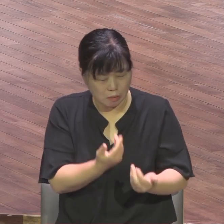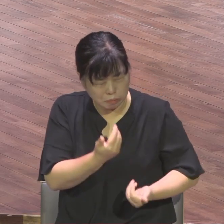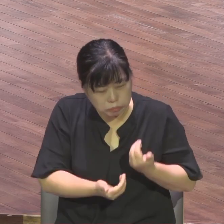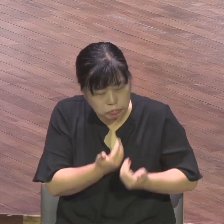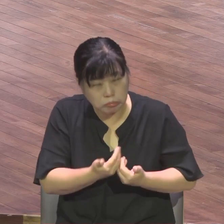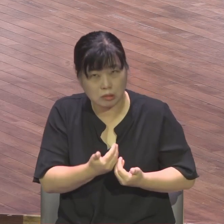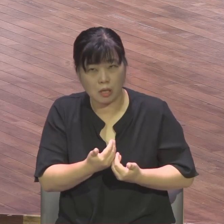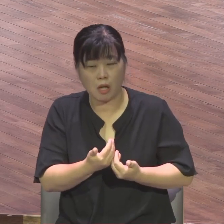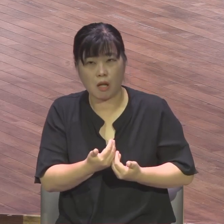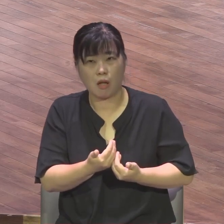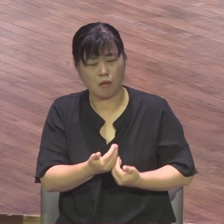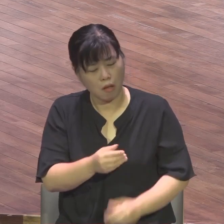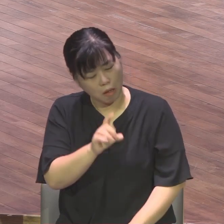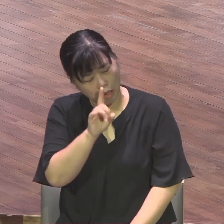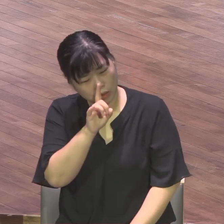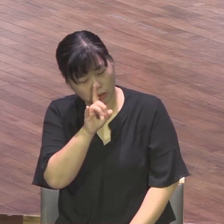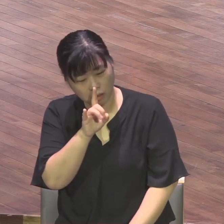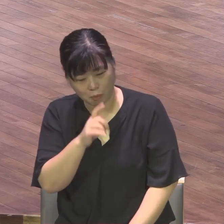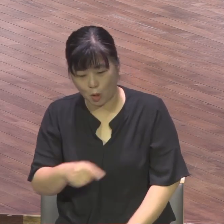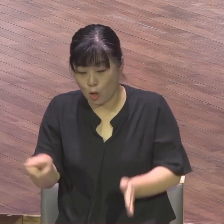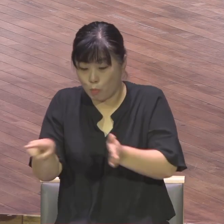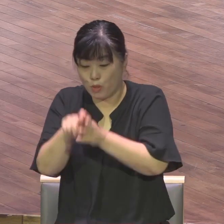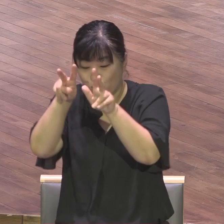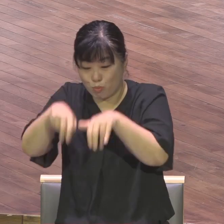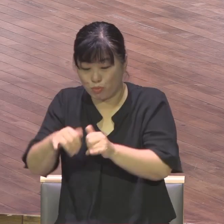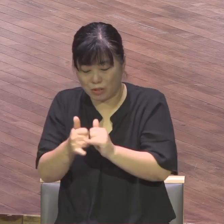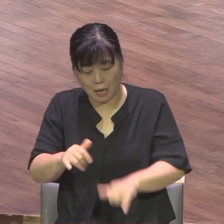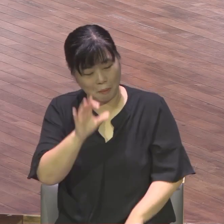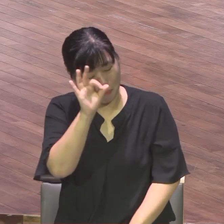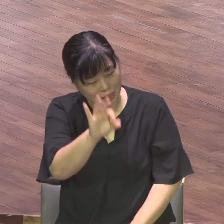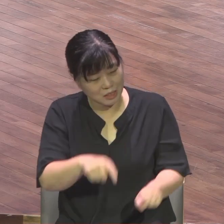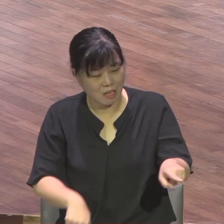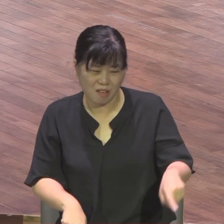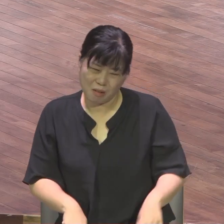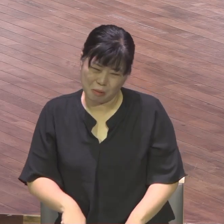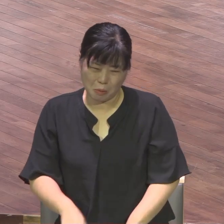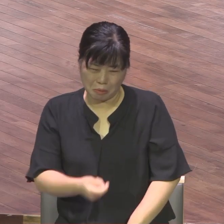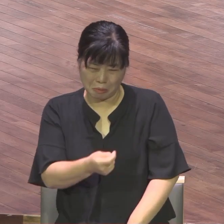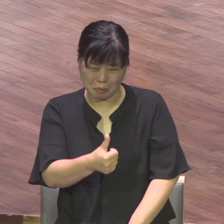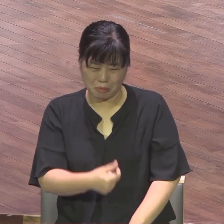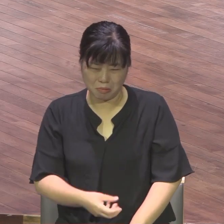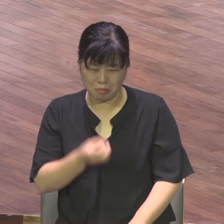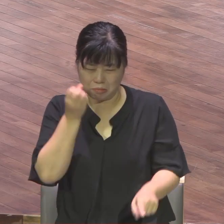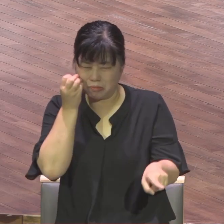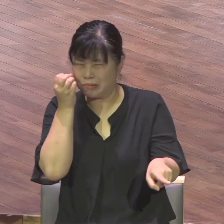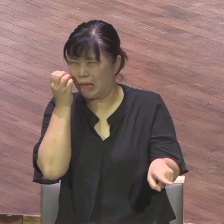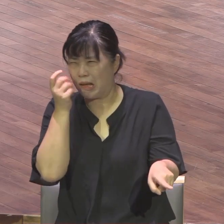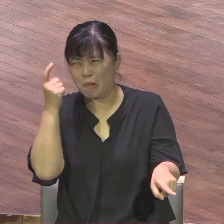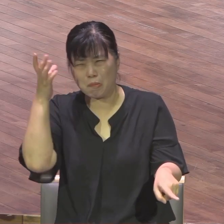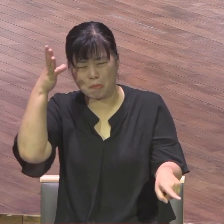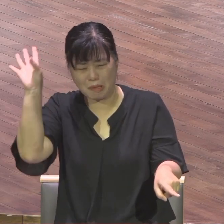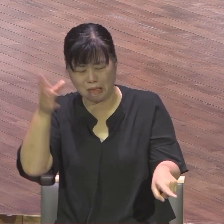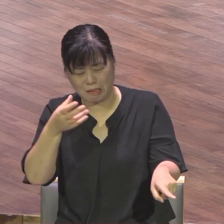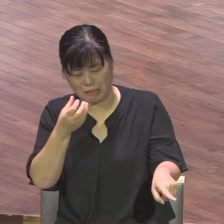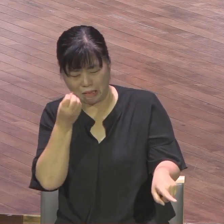불신자들이 저 또라이 그래 되겠냐고요. 불신자 볼 때 야 존경스럽다 멋있다 이래 돼야지.